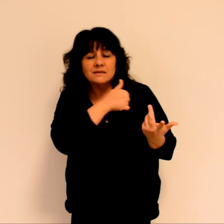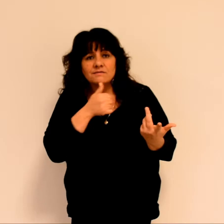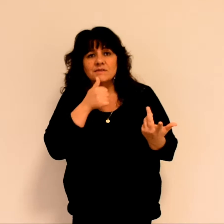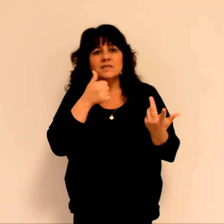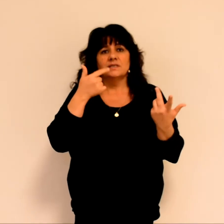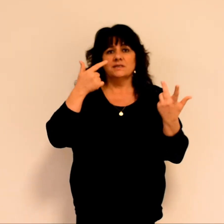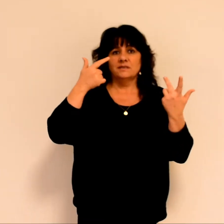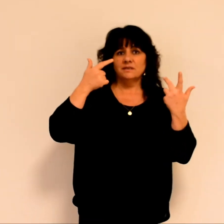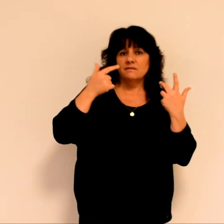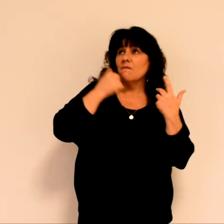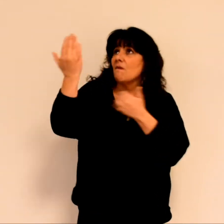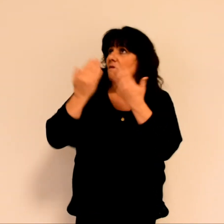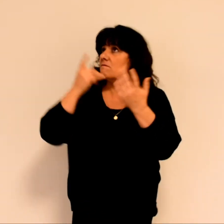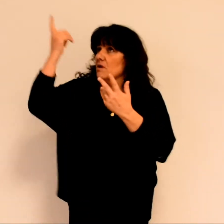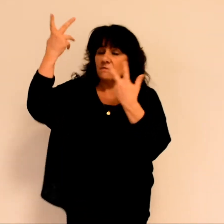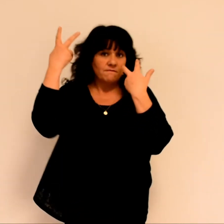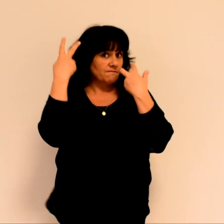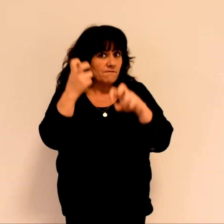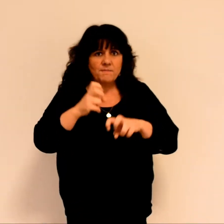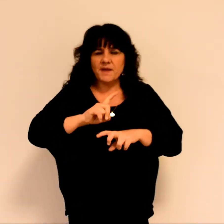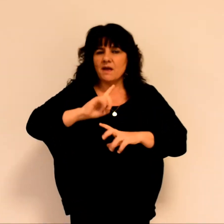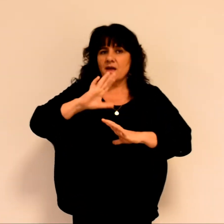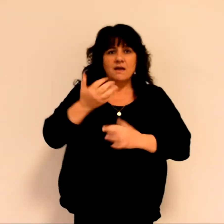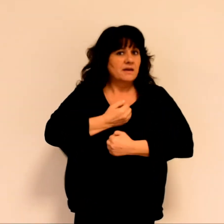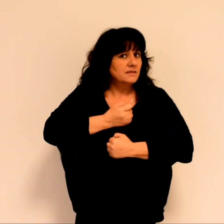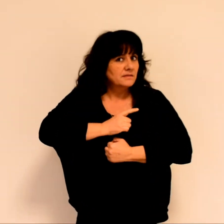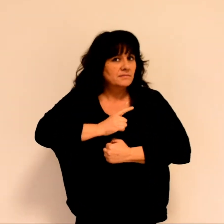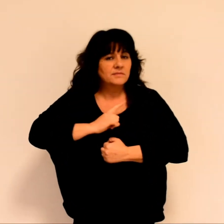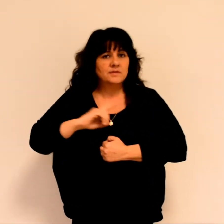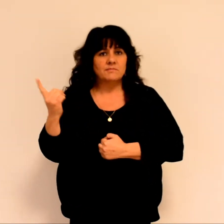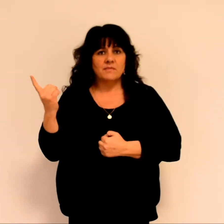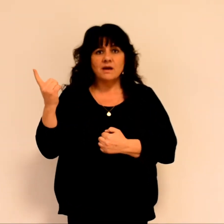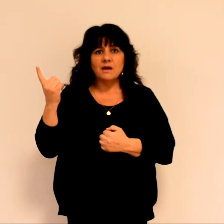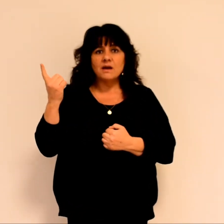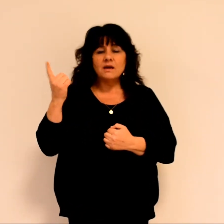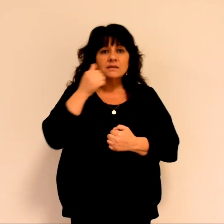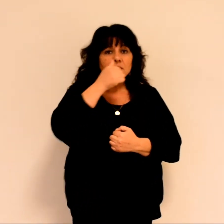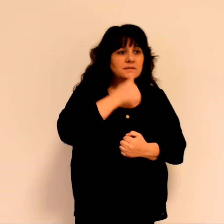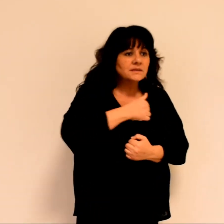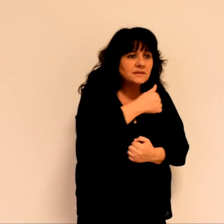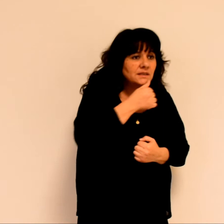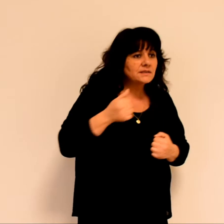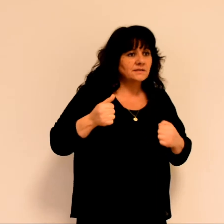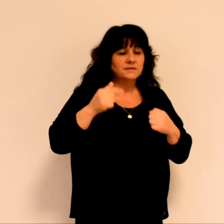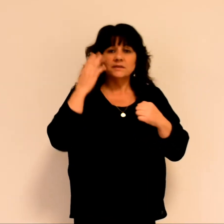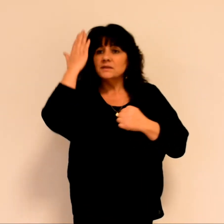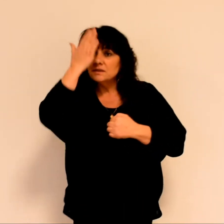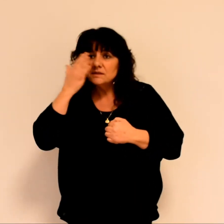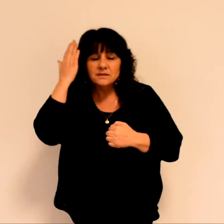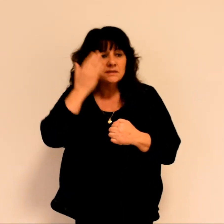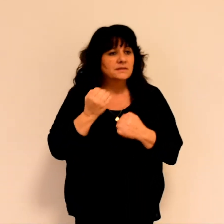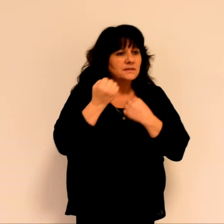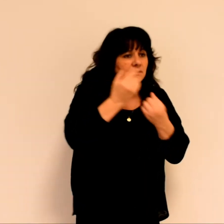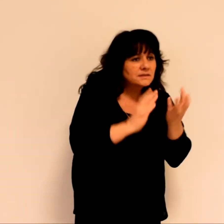et les offrandes, les holocaustes et les sacrifices pour le péché, ce que la loi prescrit d'offrir.